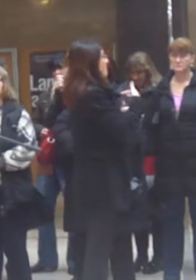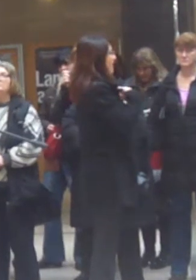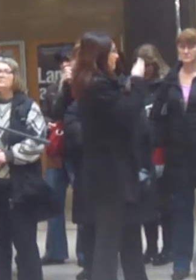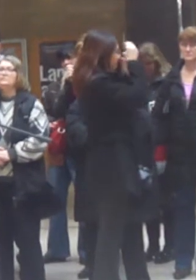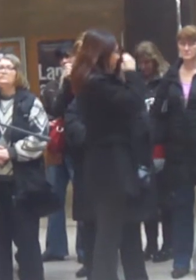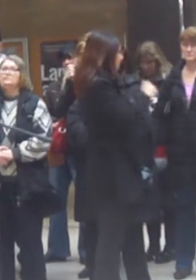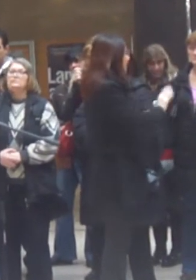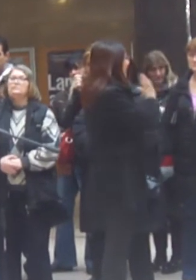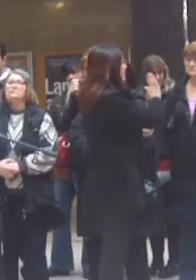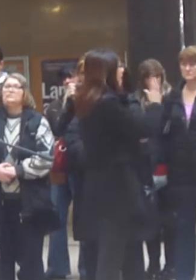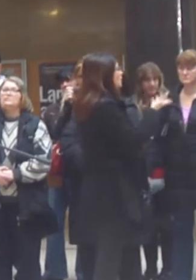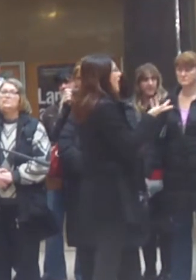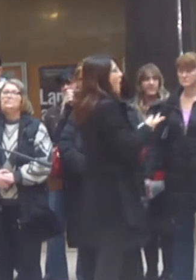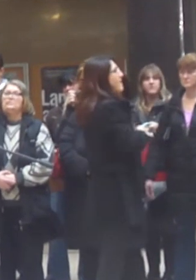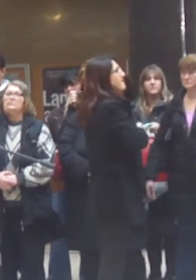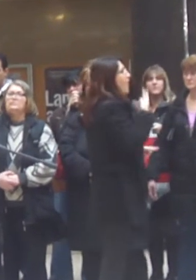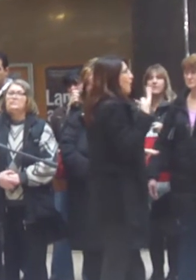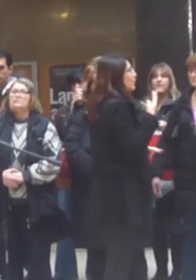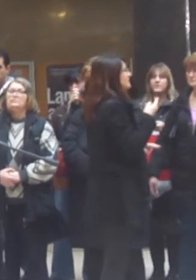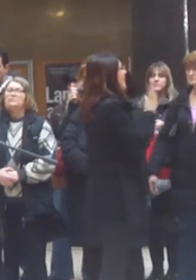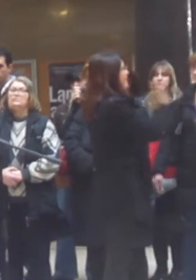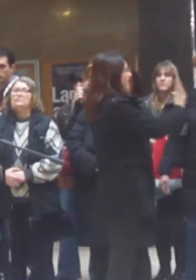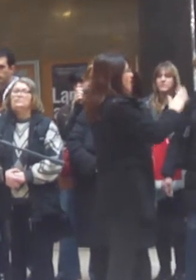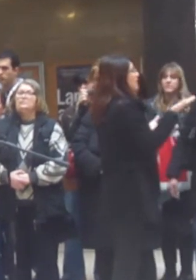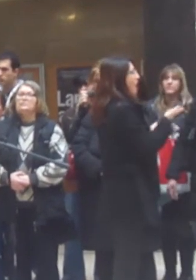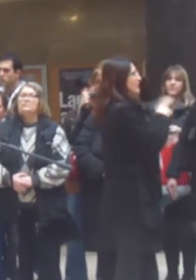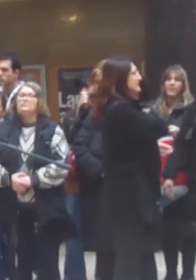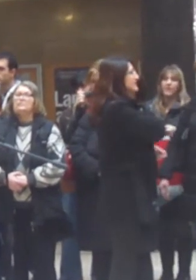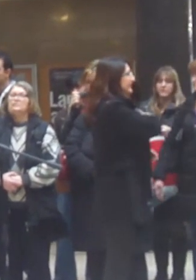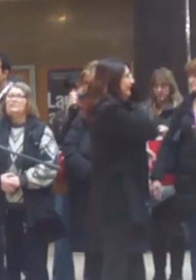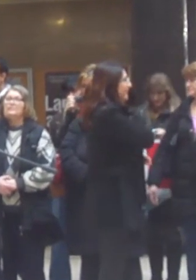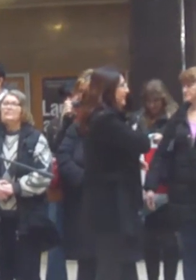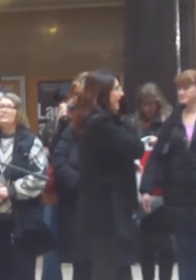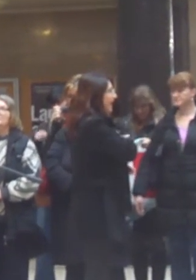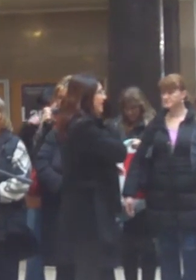na vašem dostojanstvu i na vašem strpljenju.